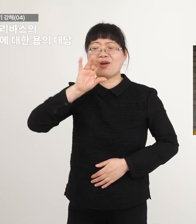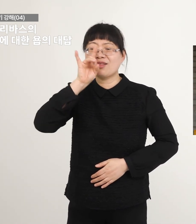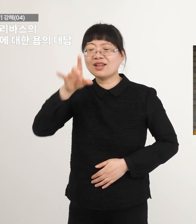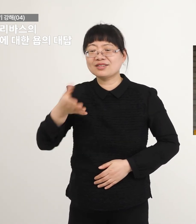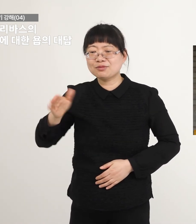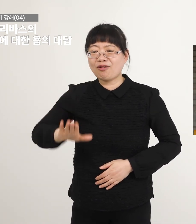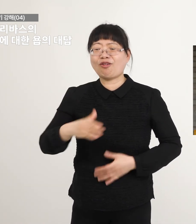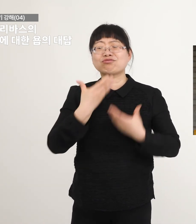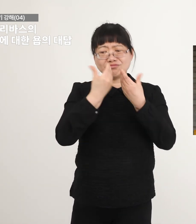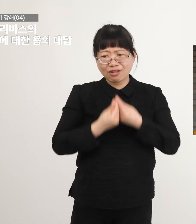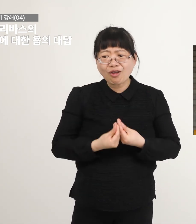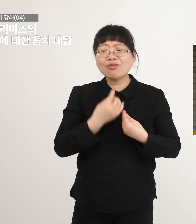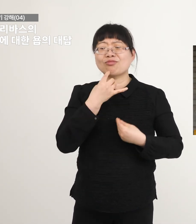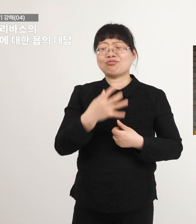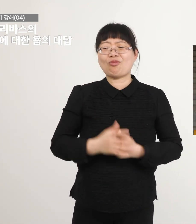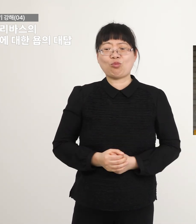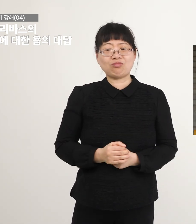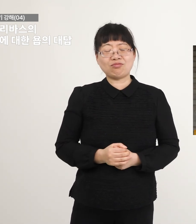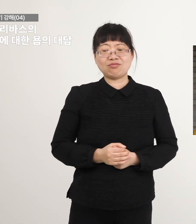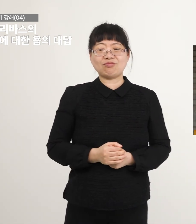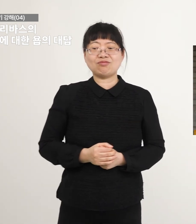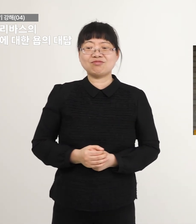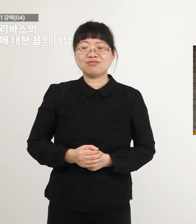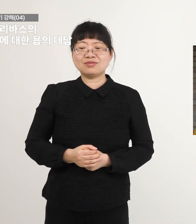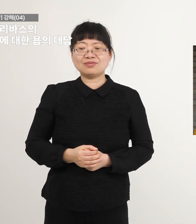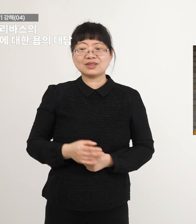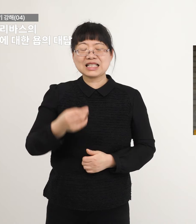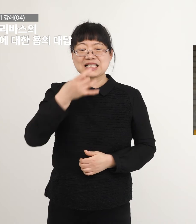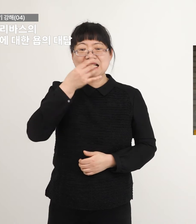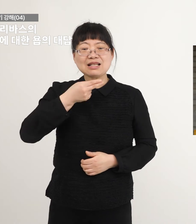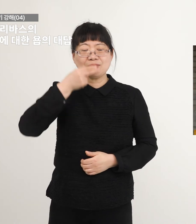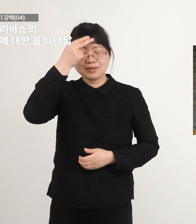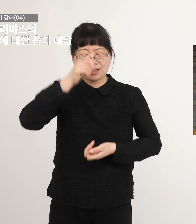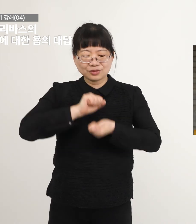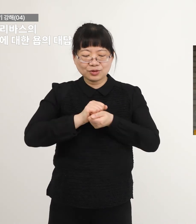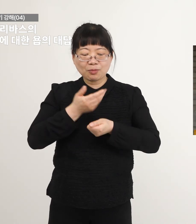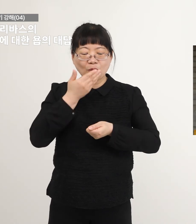뭐 예를 들면 막걸리 먹으라는 얘기 아니고